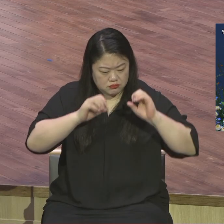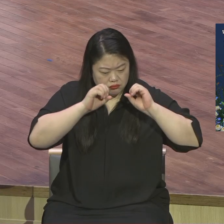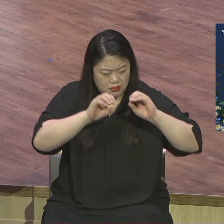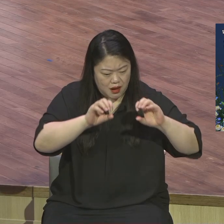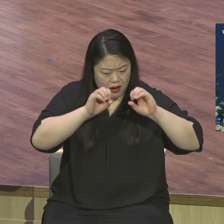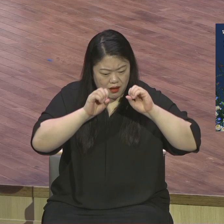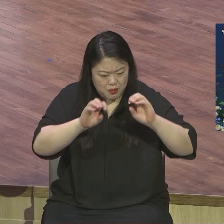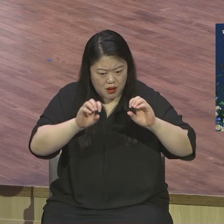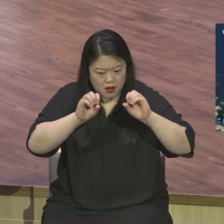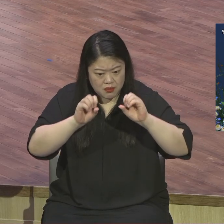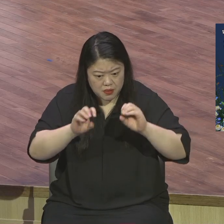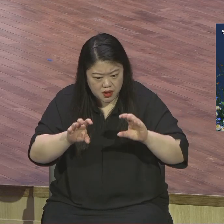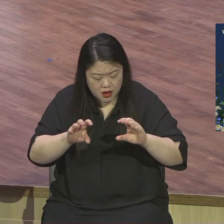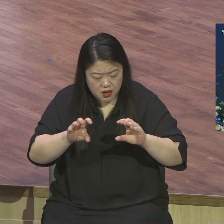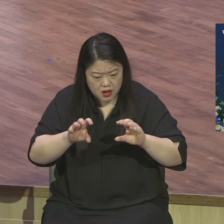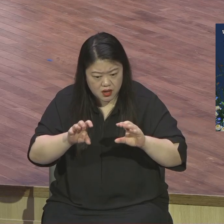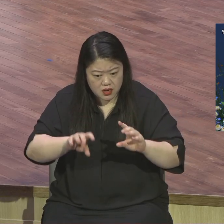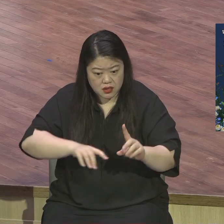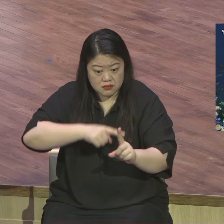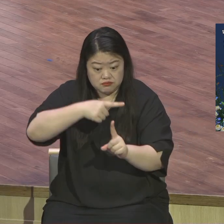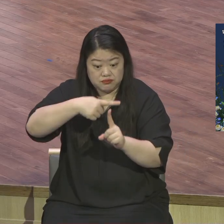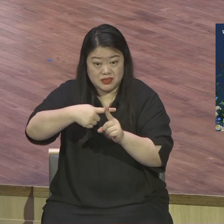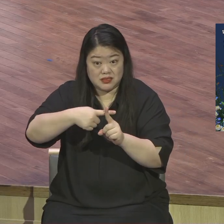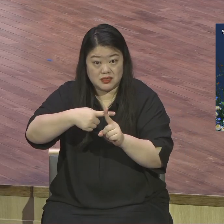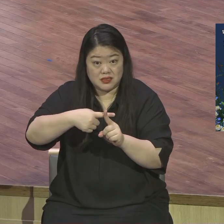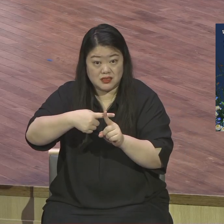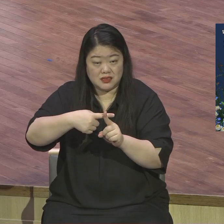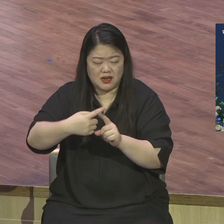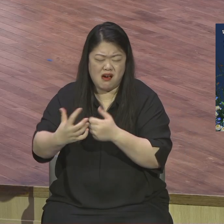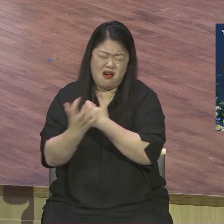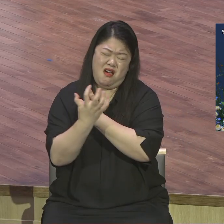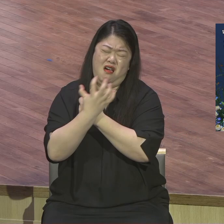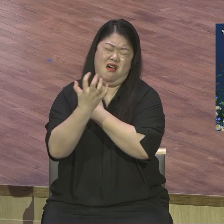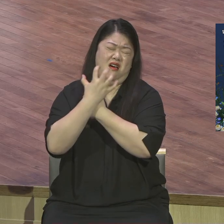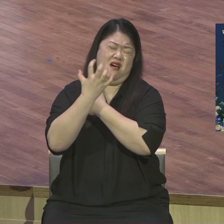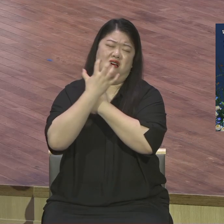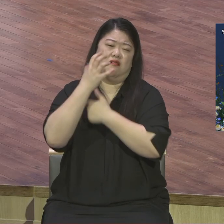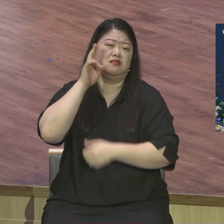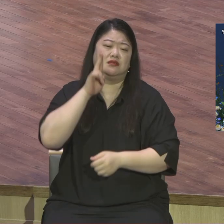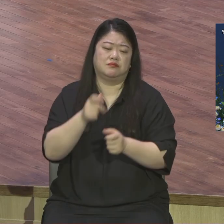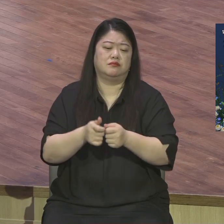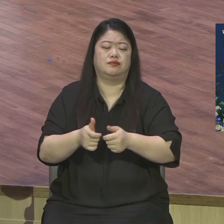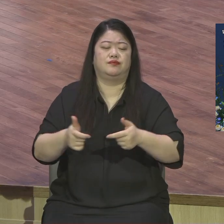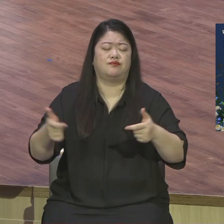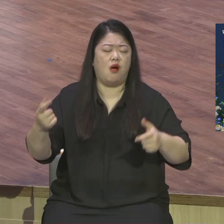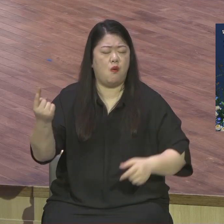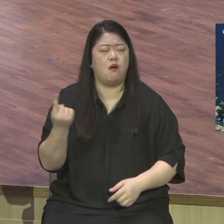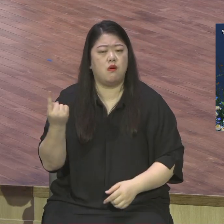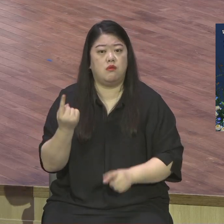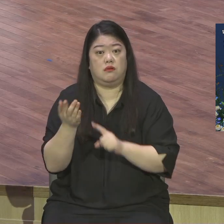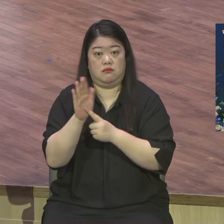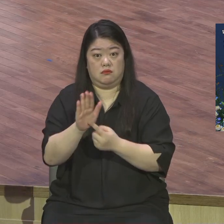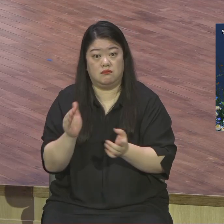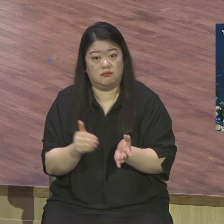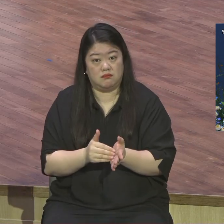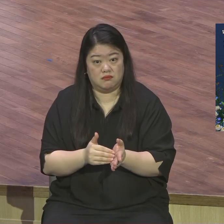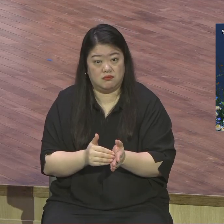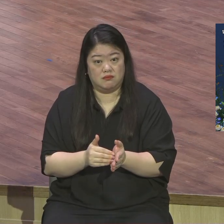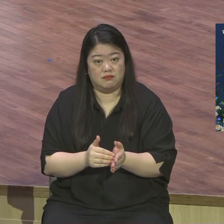핍박의 강도도 심해진다 그랬어요 핍박의 강도